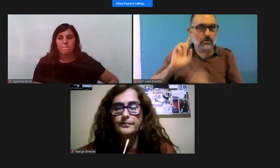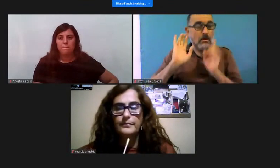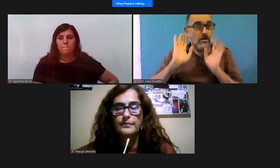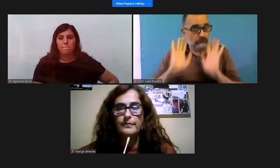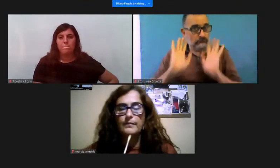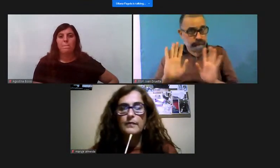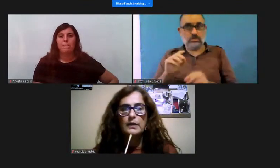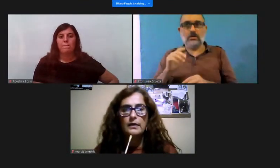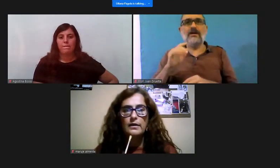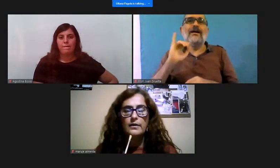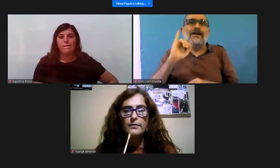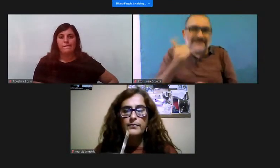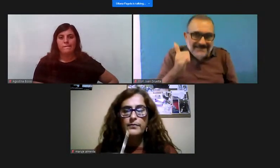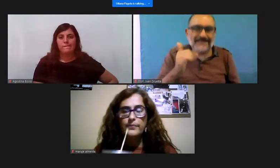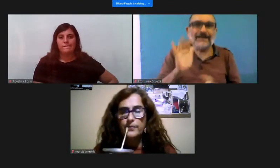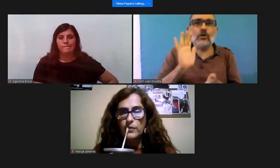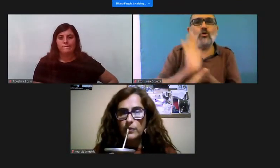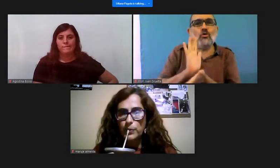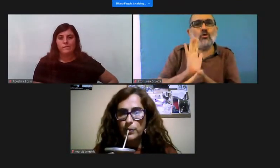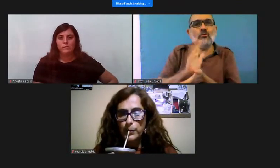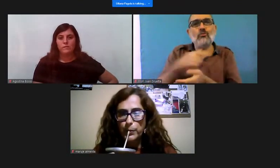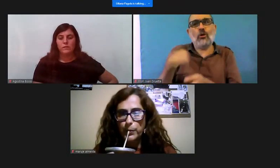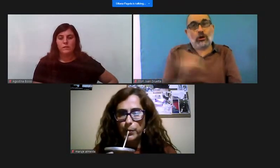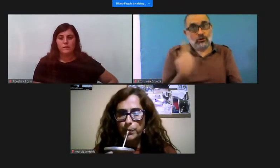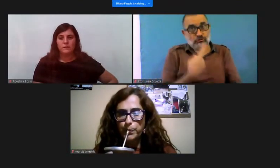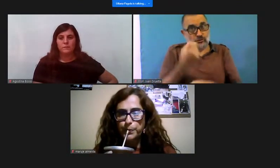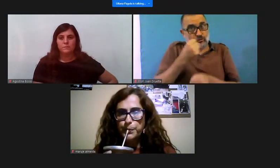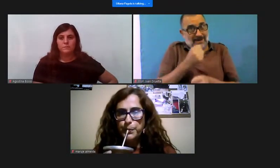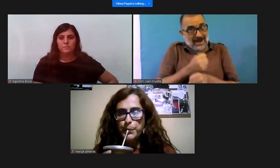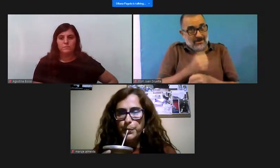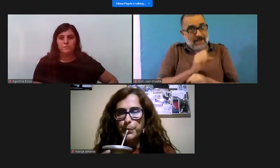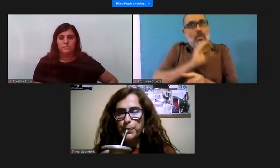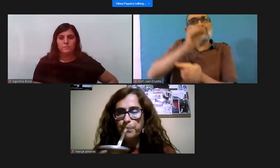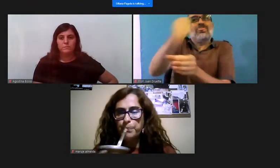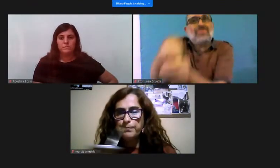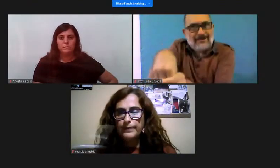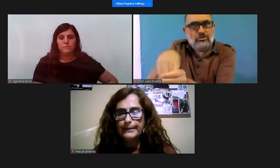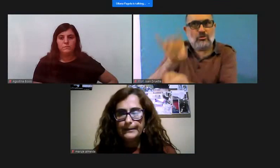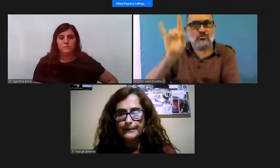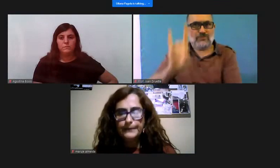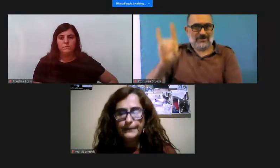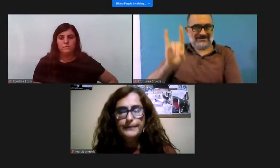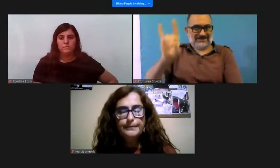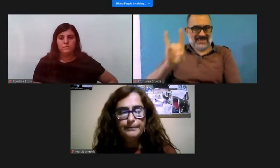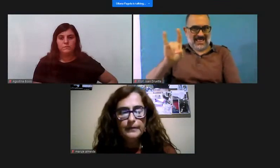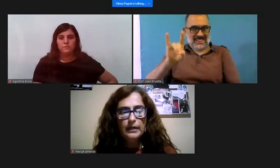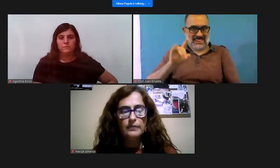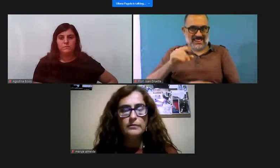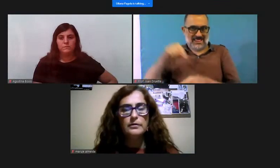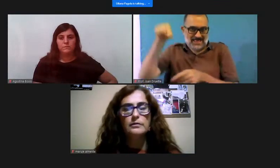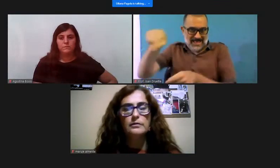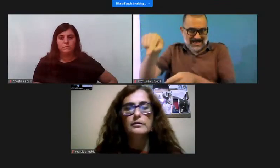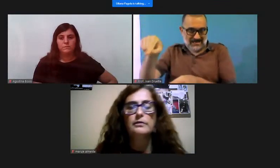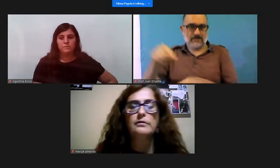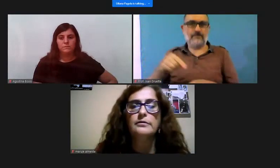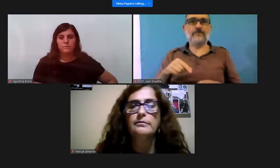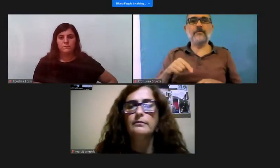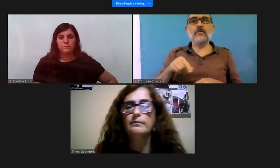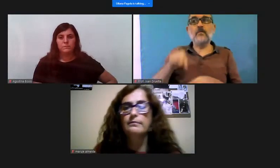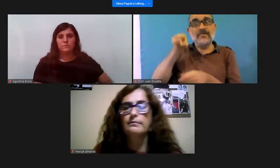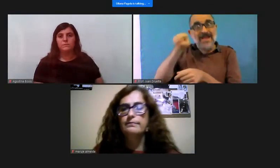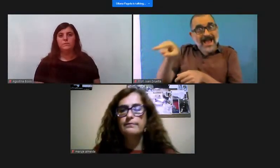de la universidad, pero no es solamente la universidad. Sí, digamos, como nosotros trabajamos dentro de